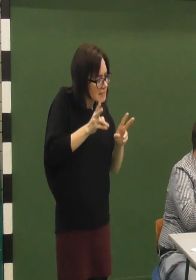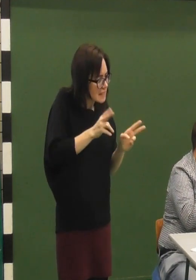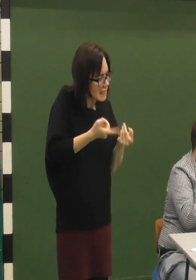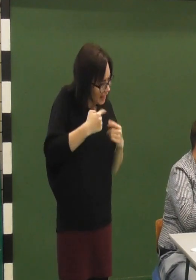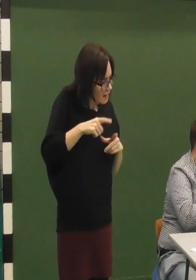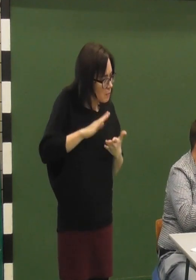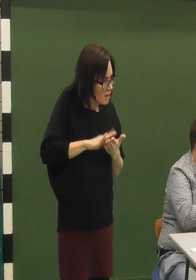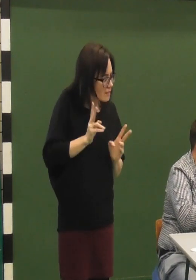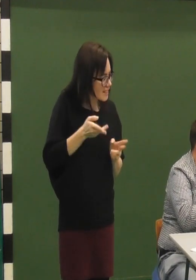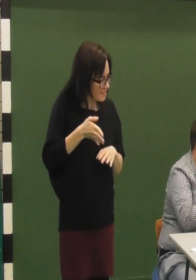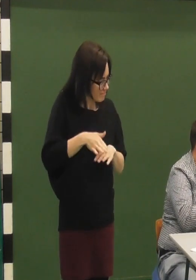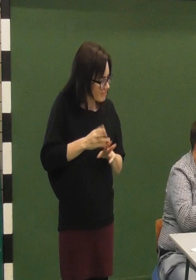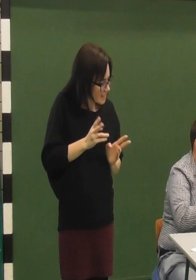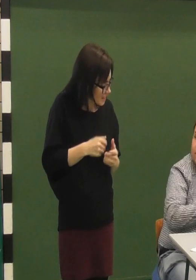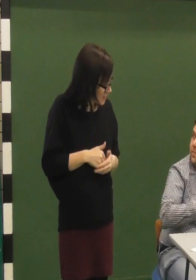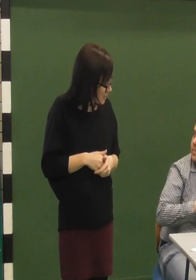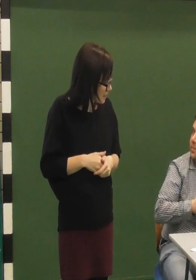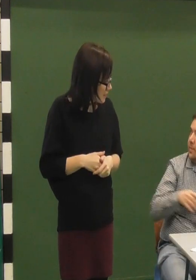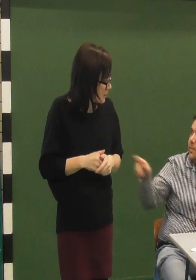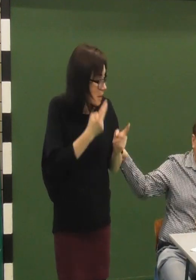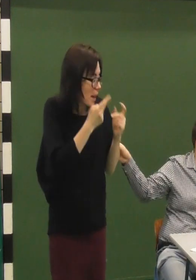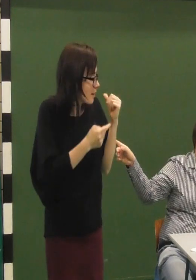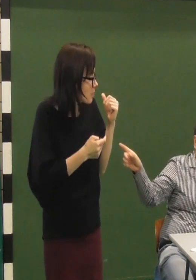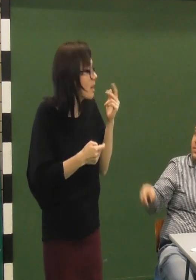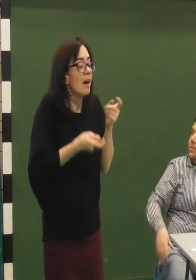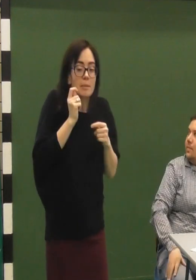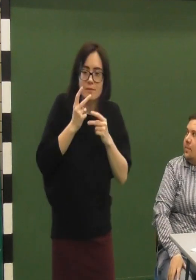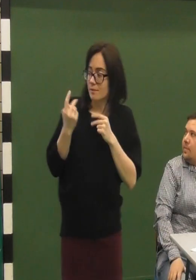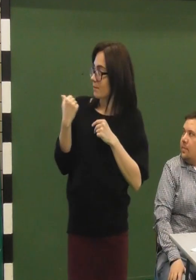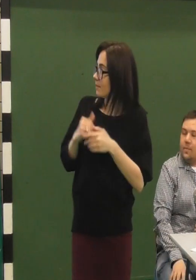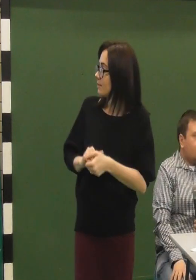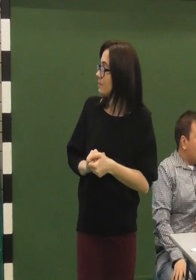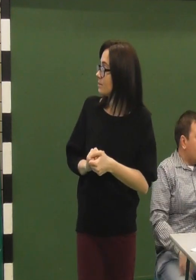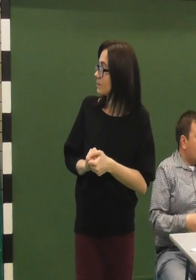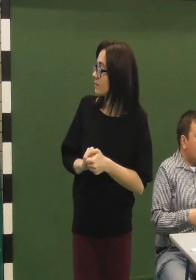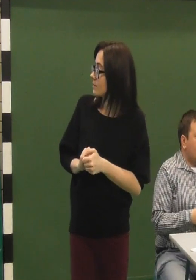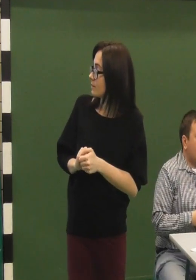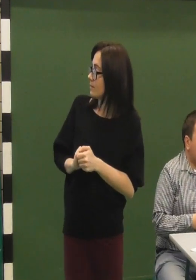és ki az, aki ott maradt. Van, itt van a két.